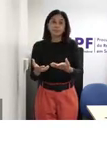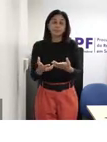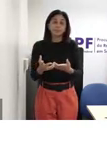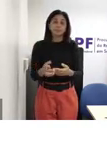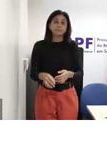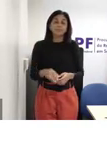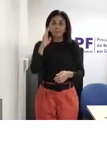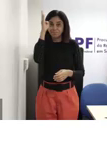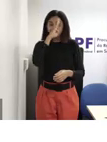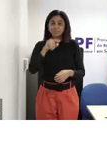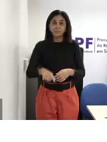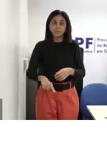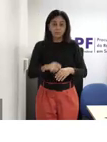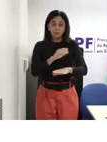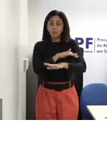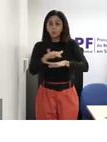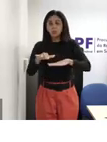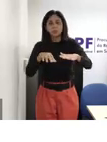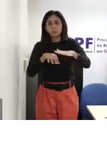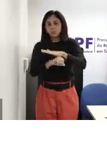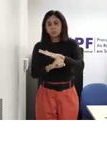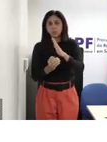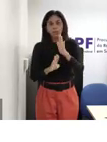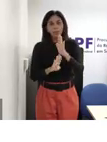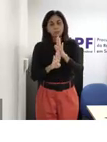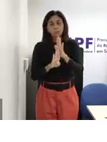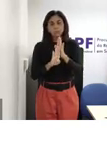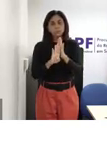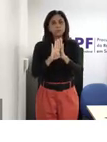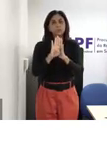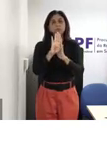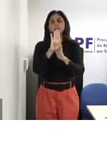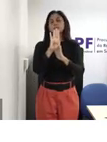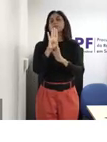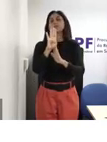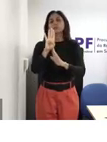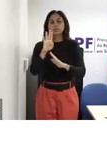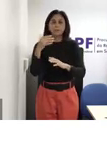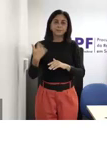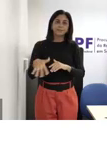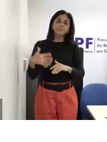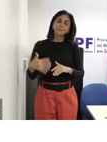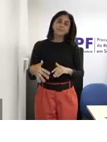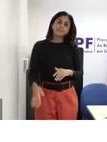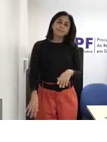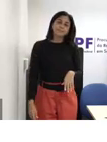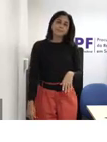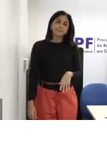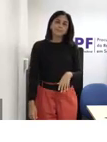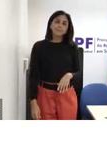Ah aqui segundo dados do child fund Brasil segundo dados divulgados pelo child fund